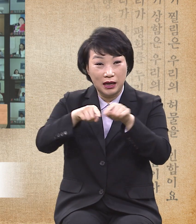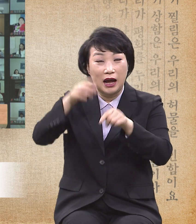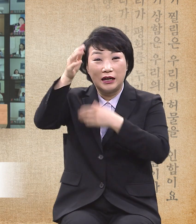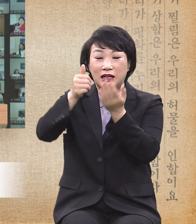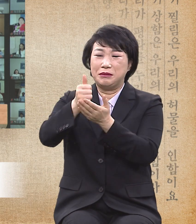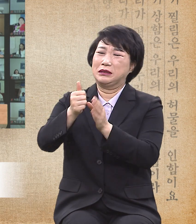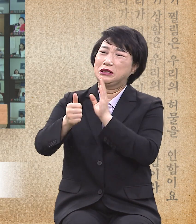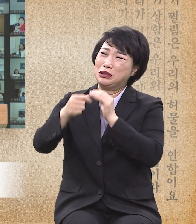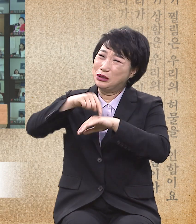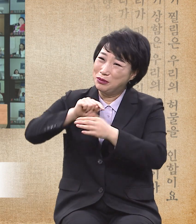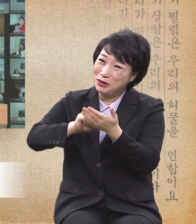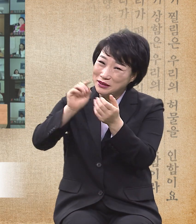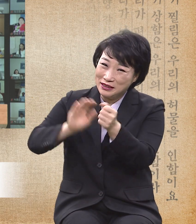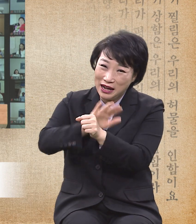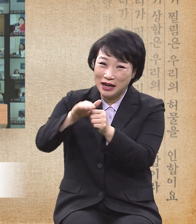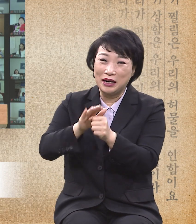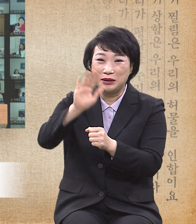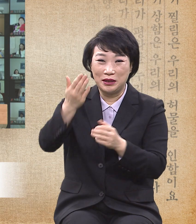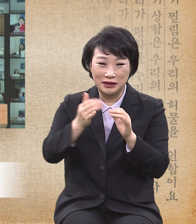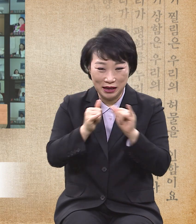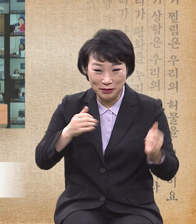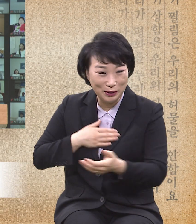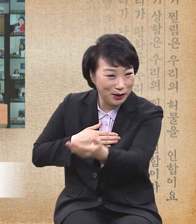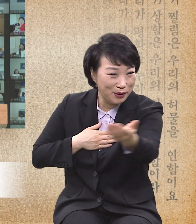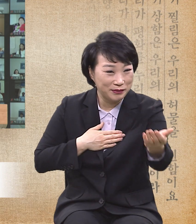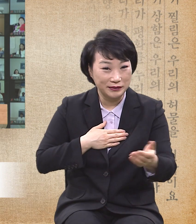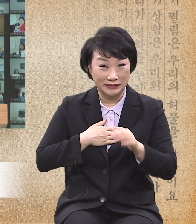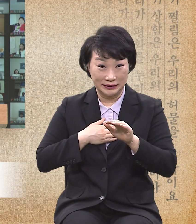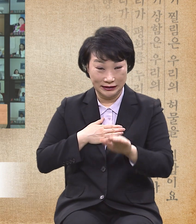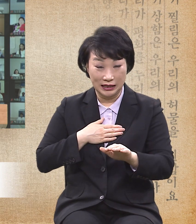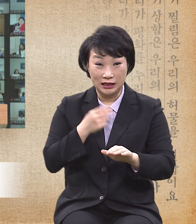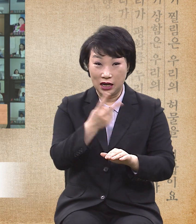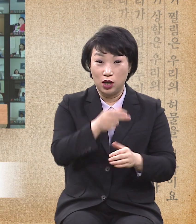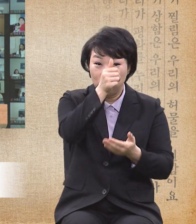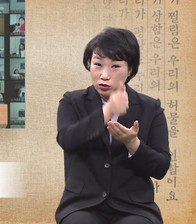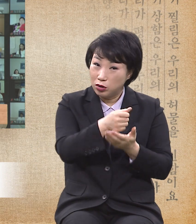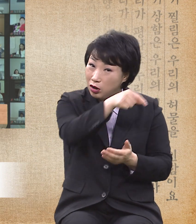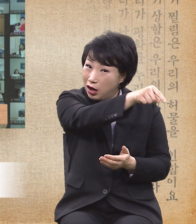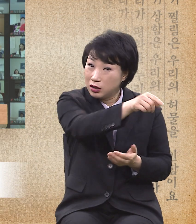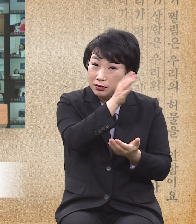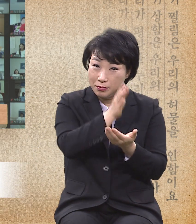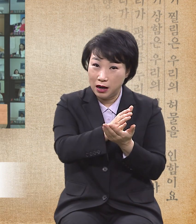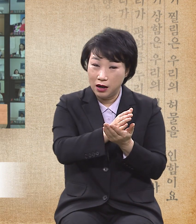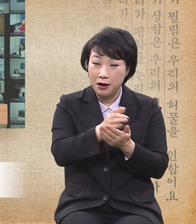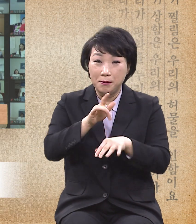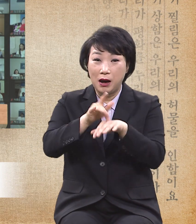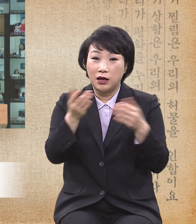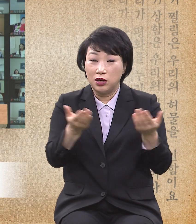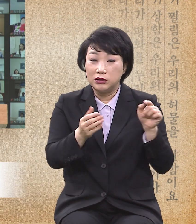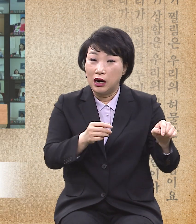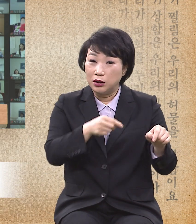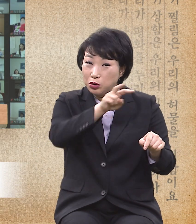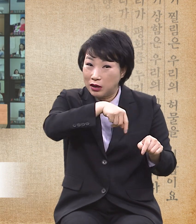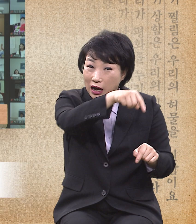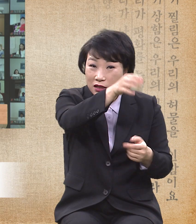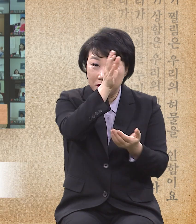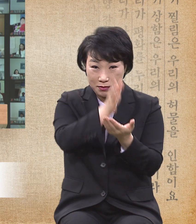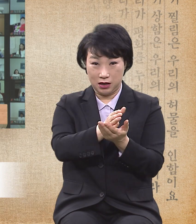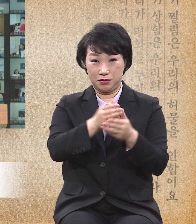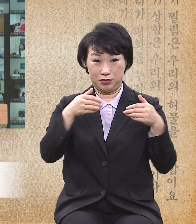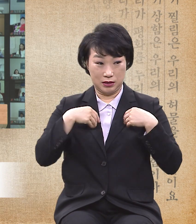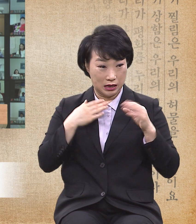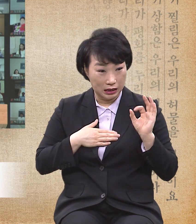하나님을 진심으로 사랑하게 된 자는 다시는 죄로 마귀에게로 돌아가지 않기